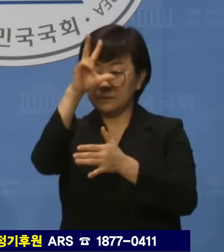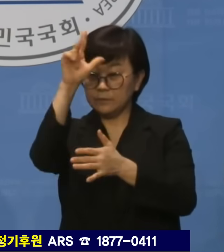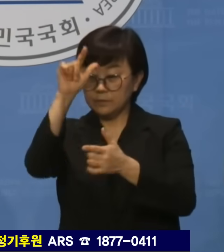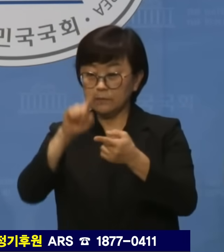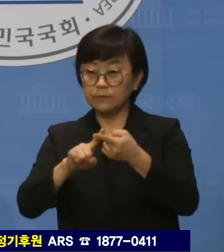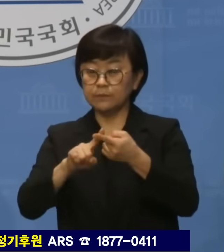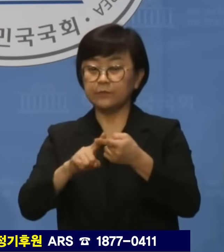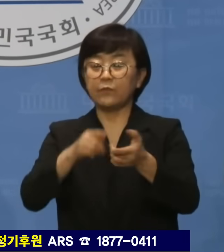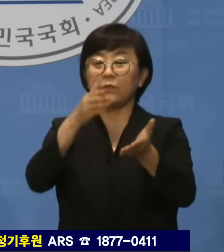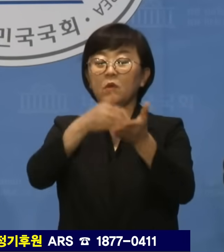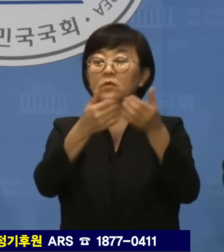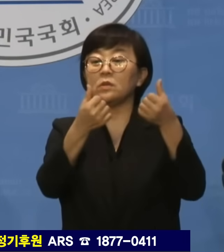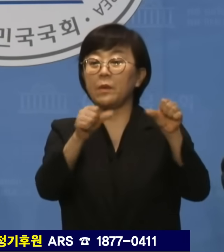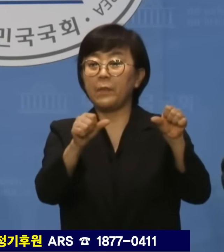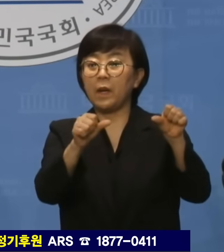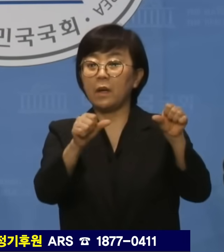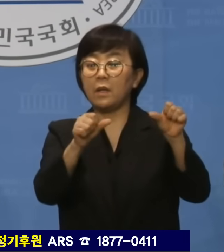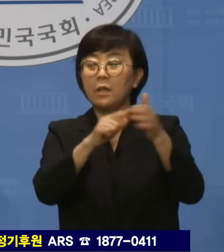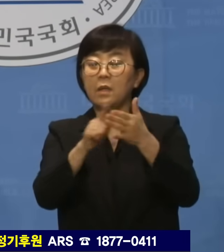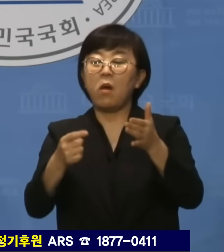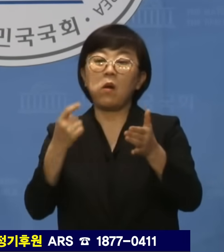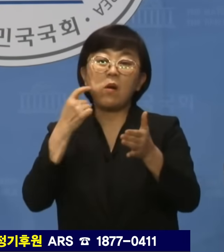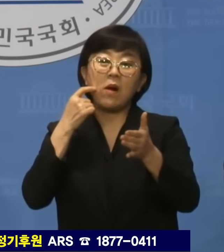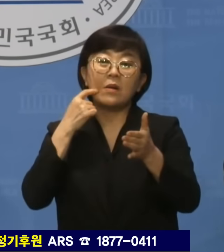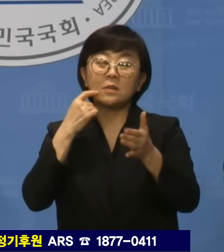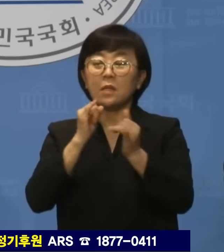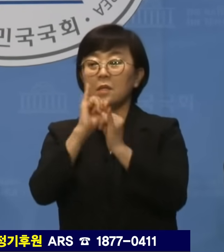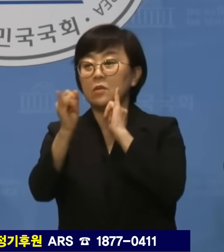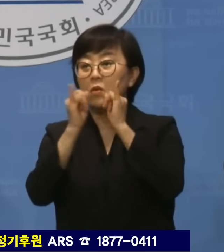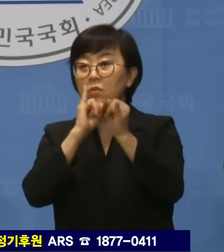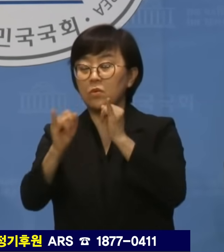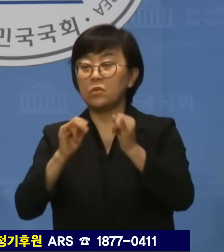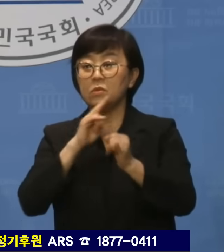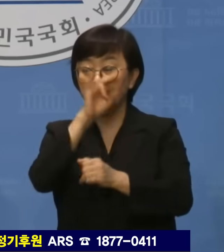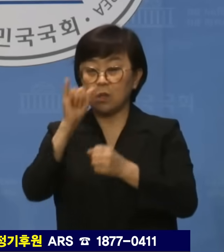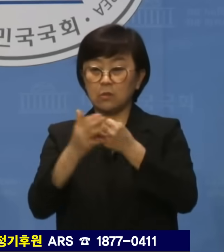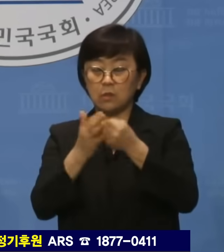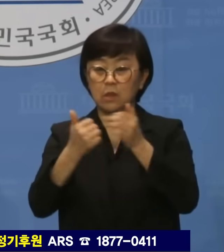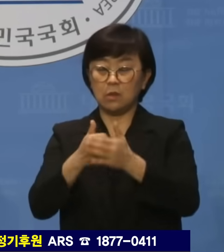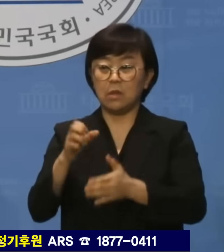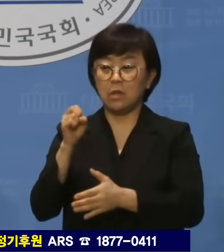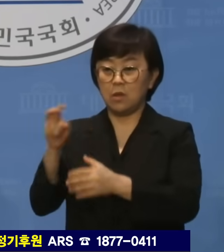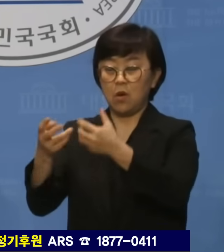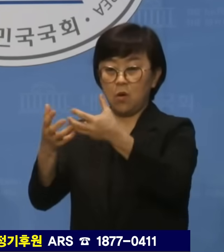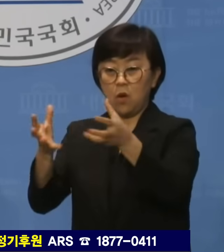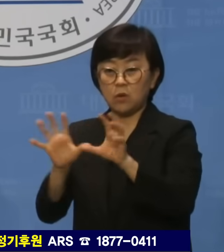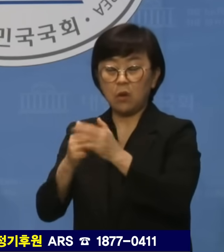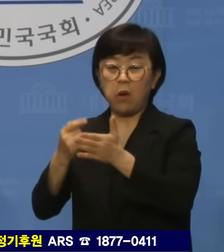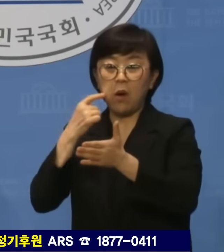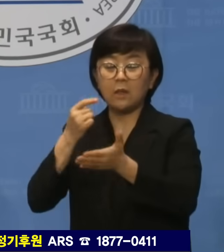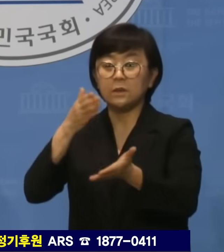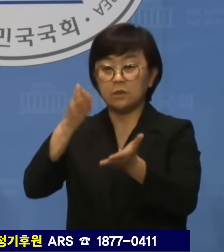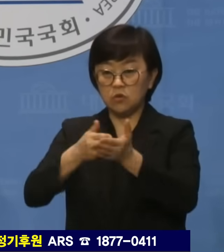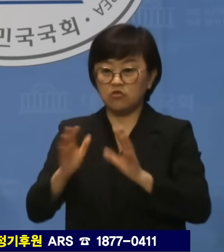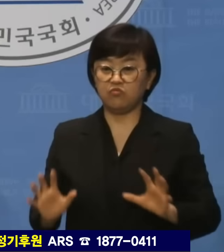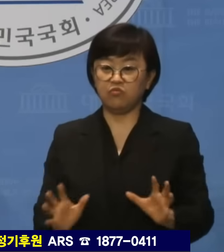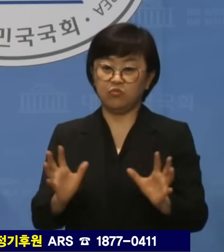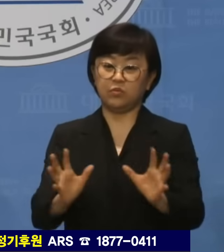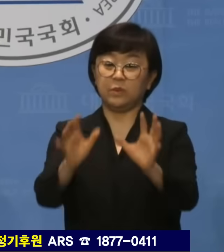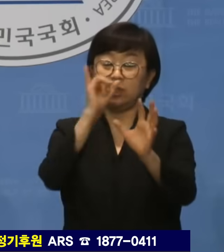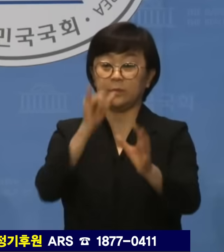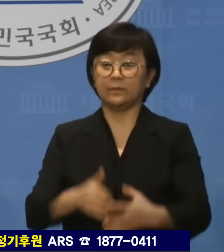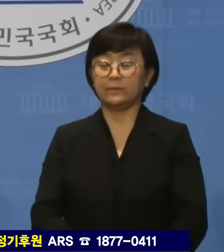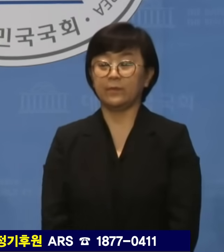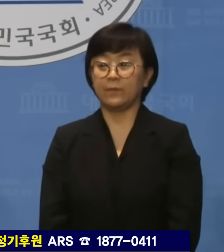검찰발로 뉴스타파 허위 인터뷰 의혹 보도가 나온 후 여권은 가짜뉴스 몰이 총공세에